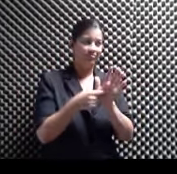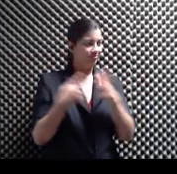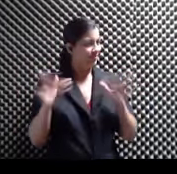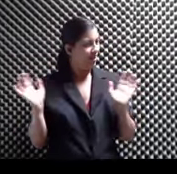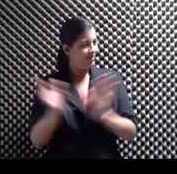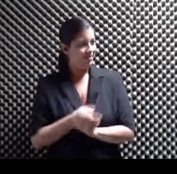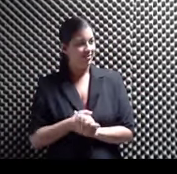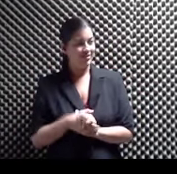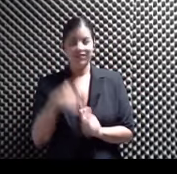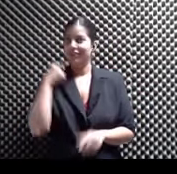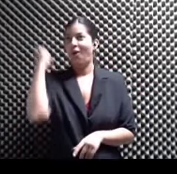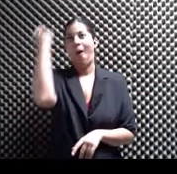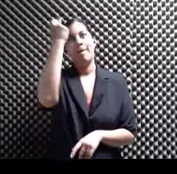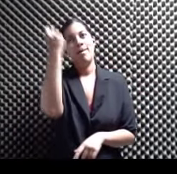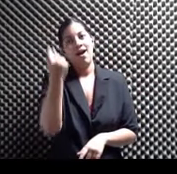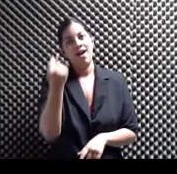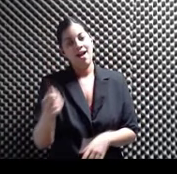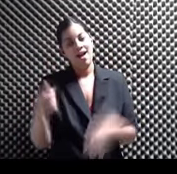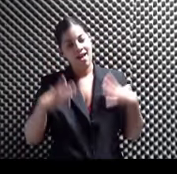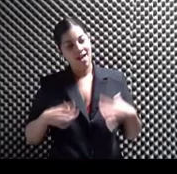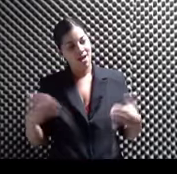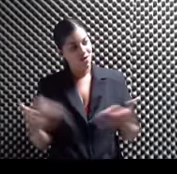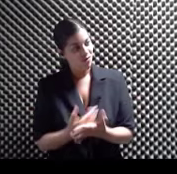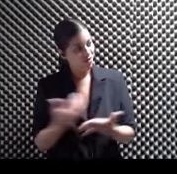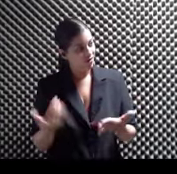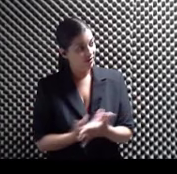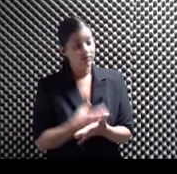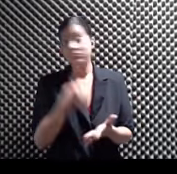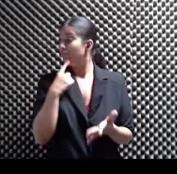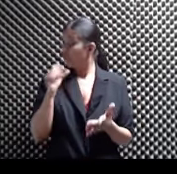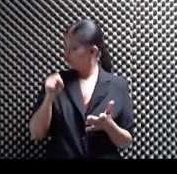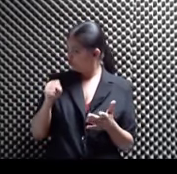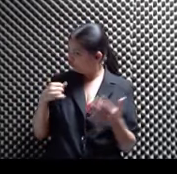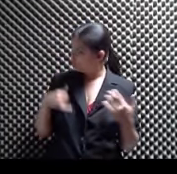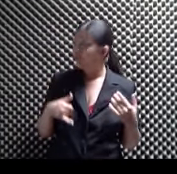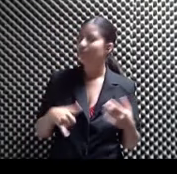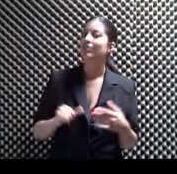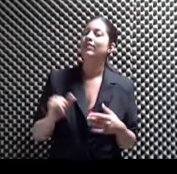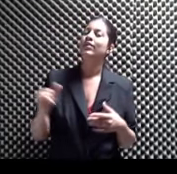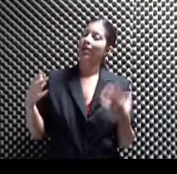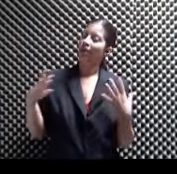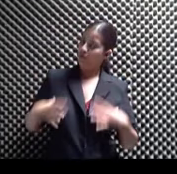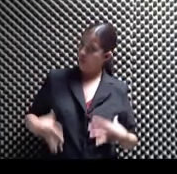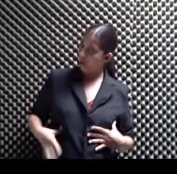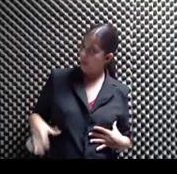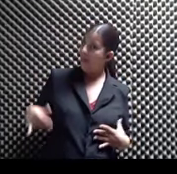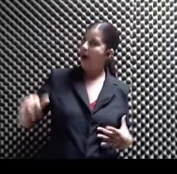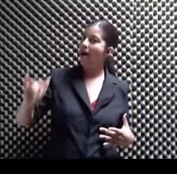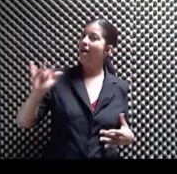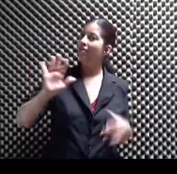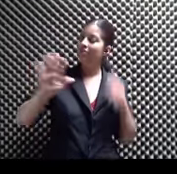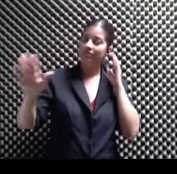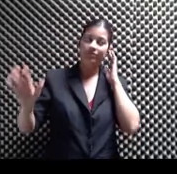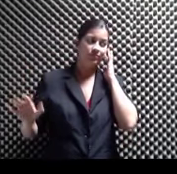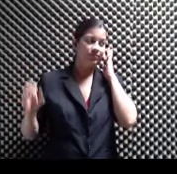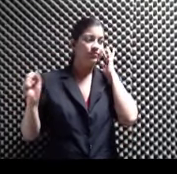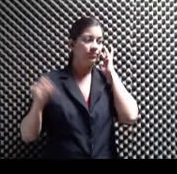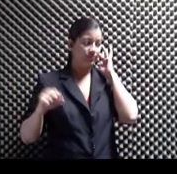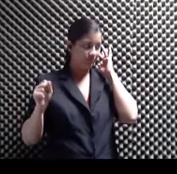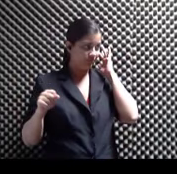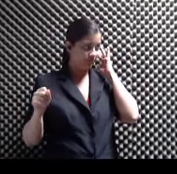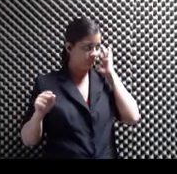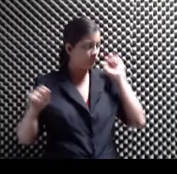trae martes tras martes, queda algo allí. Queda, de verdad, porque ella trajo toda